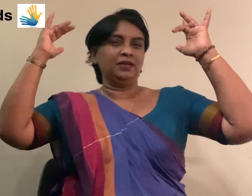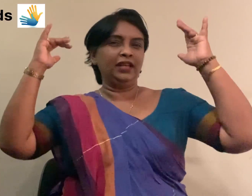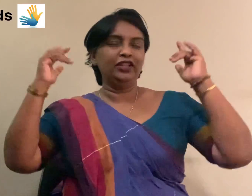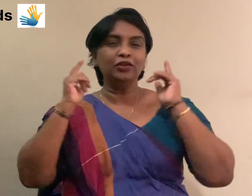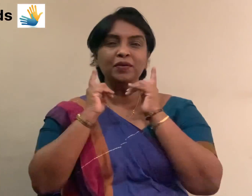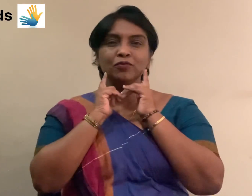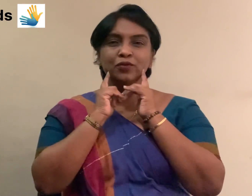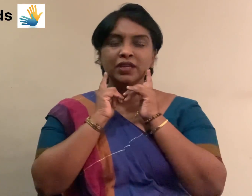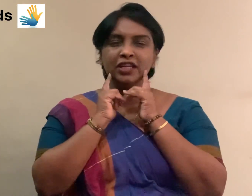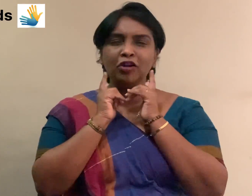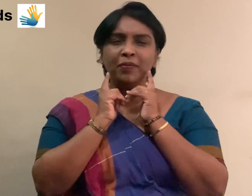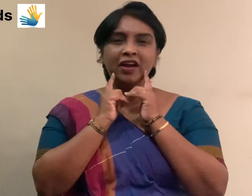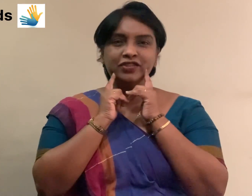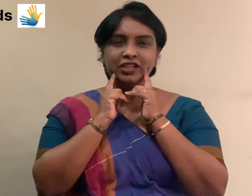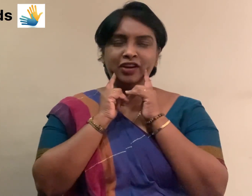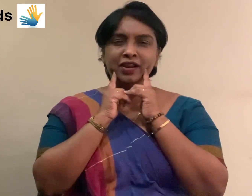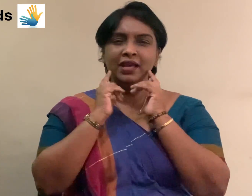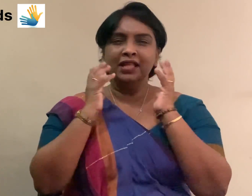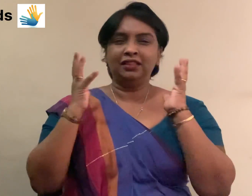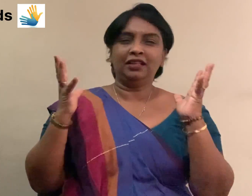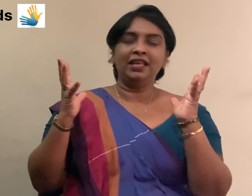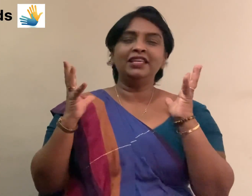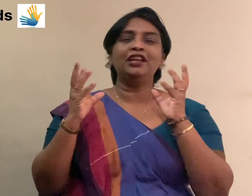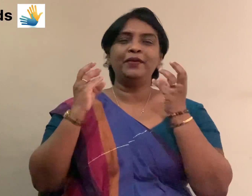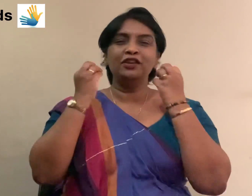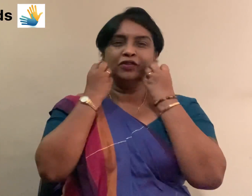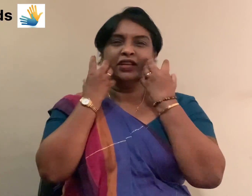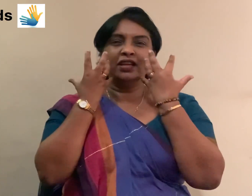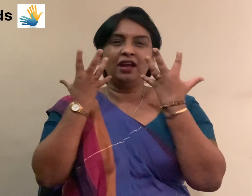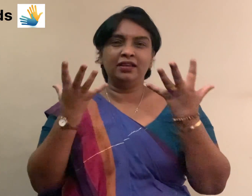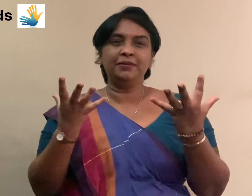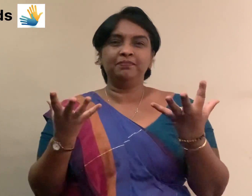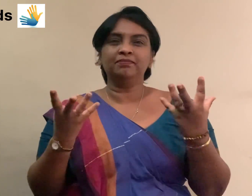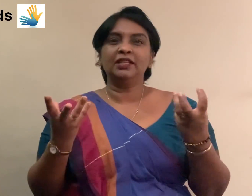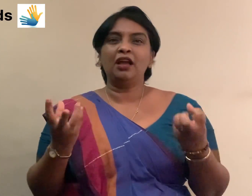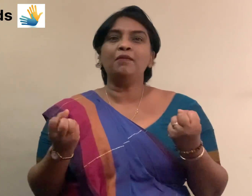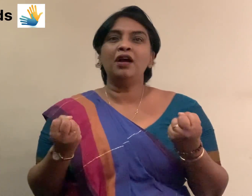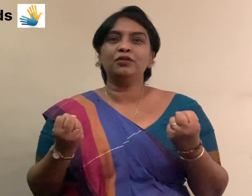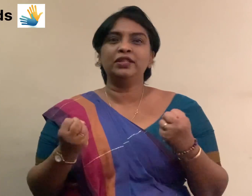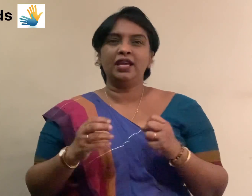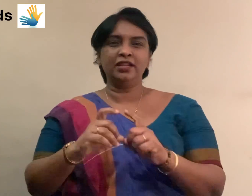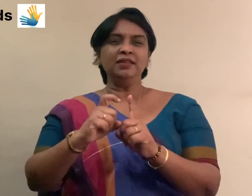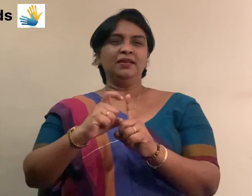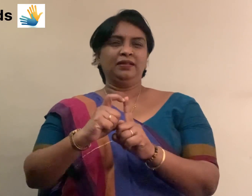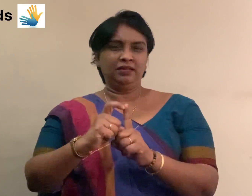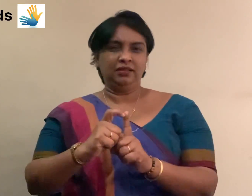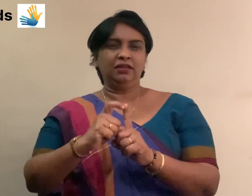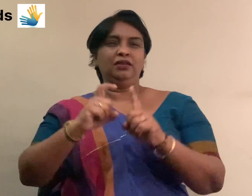එතන මේ මූණ ඉරියව් පාවිච්චි කරනවා. තදයි කියලා පෙන්නනවා ඒක හරි අමාරු දෙයක්.